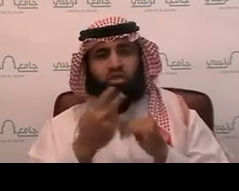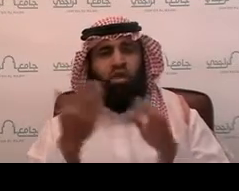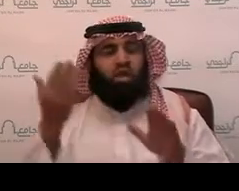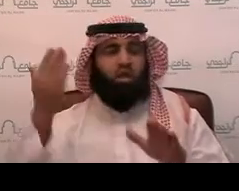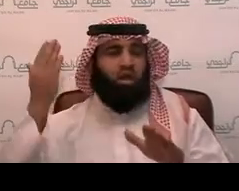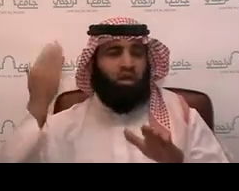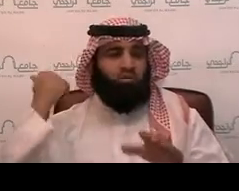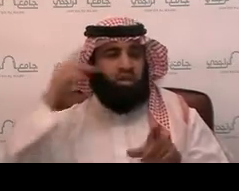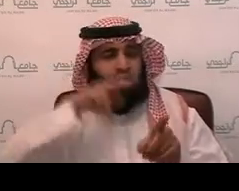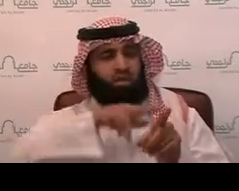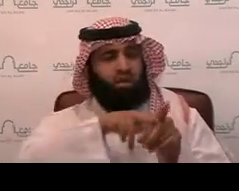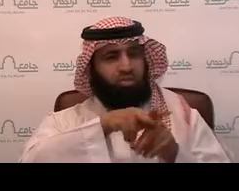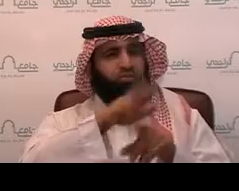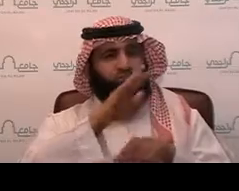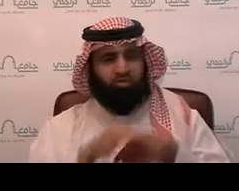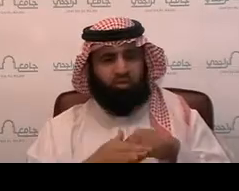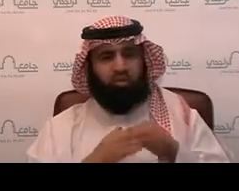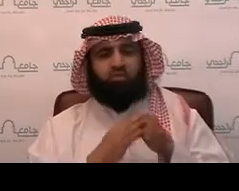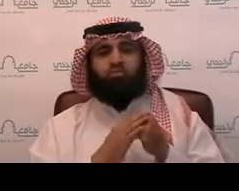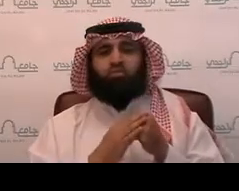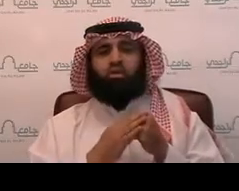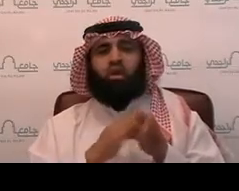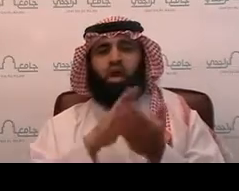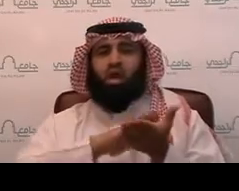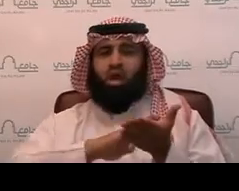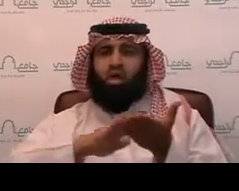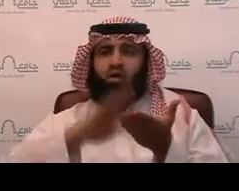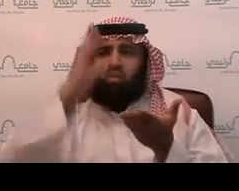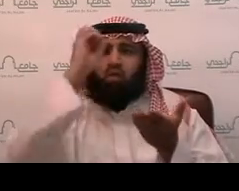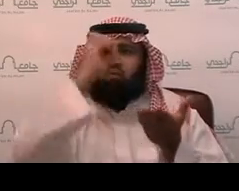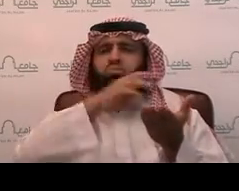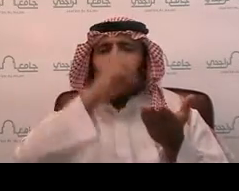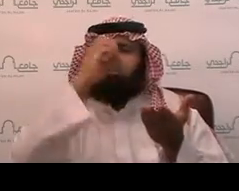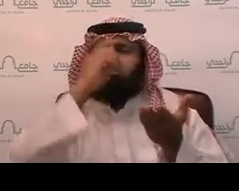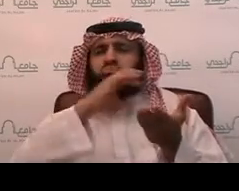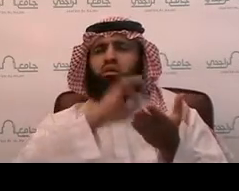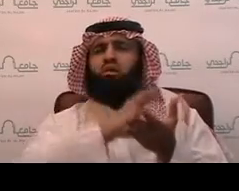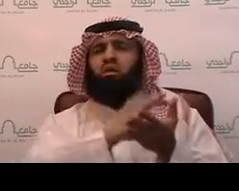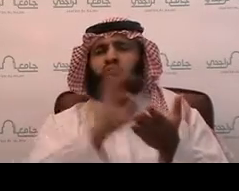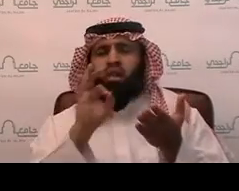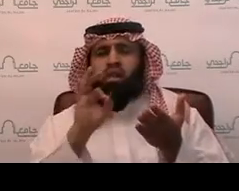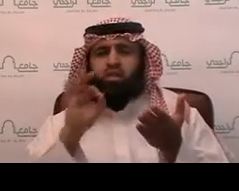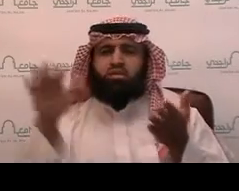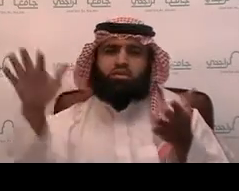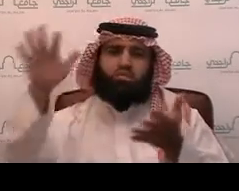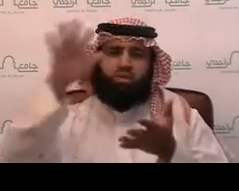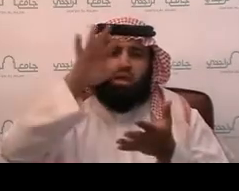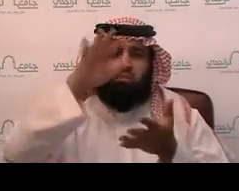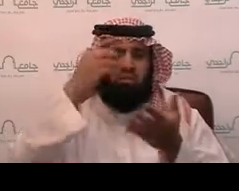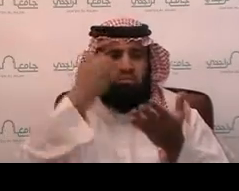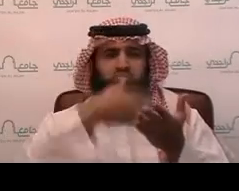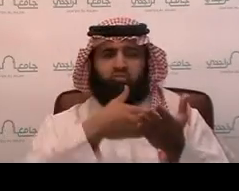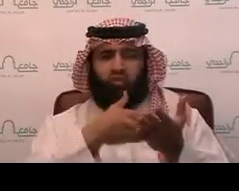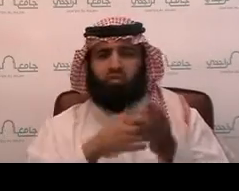قرن مكناهم في الأرض ما لم نمكن لكم، وأرسلنا السماء عليهم مدرارا